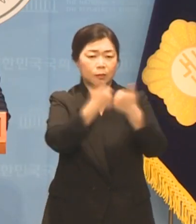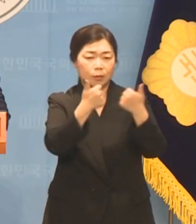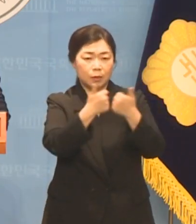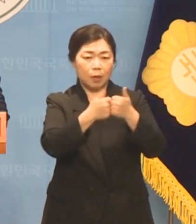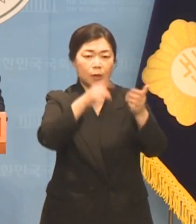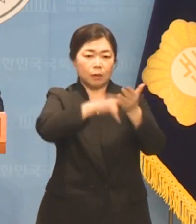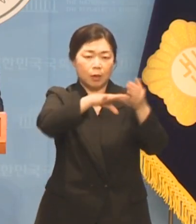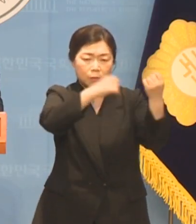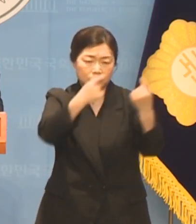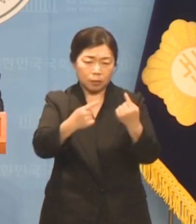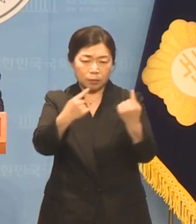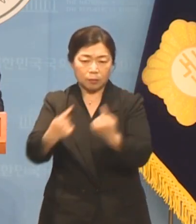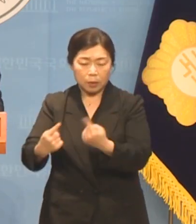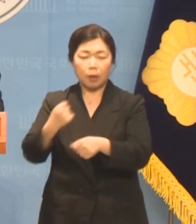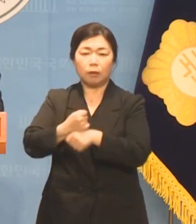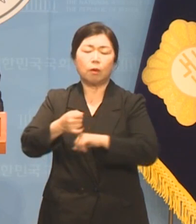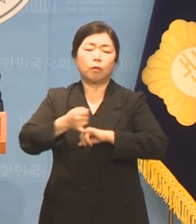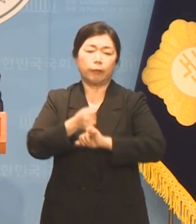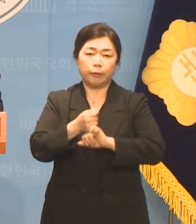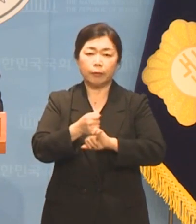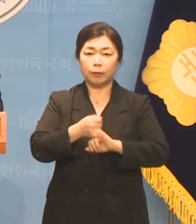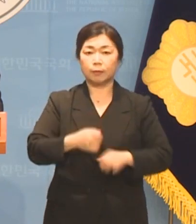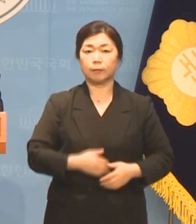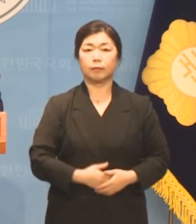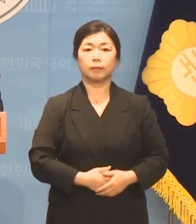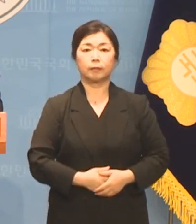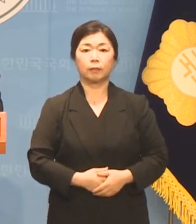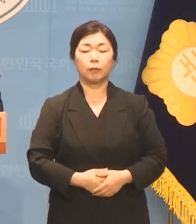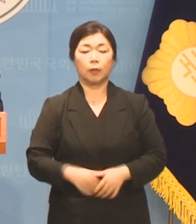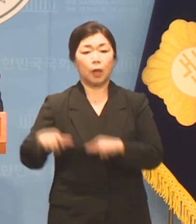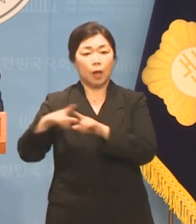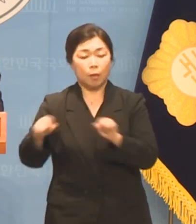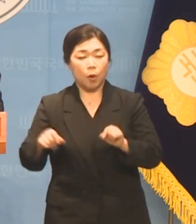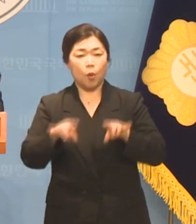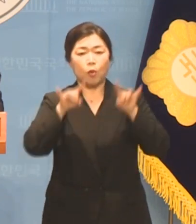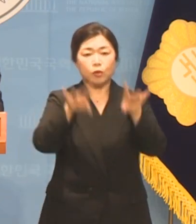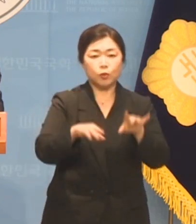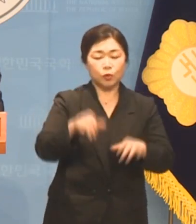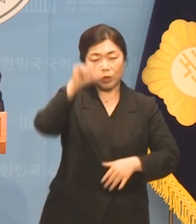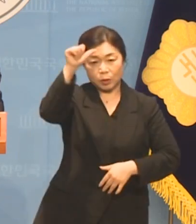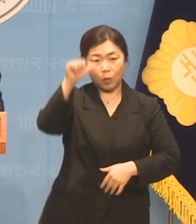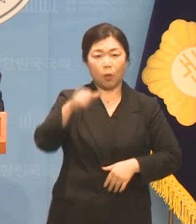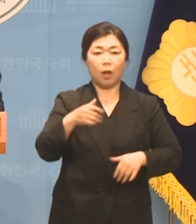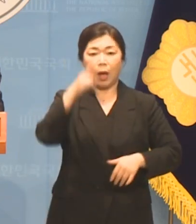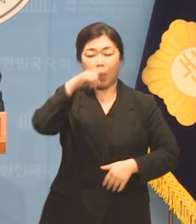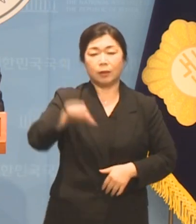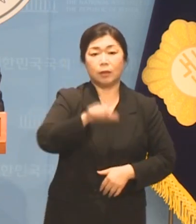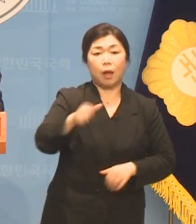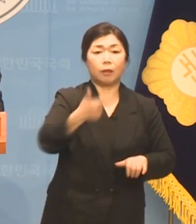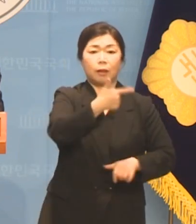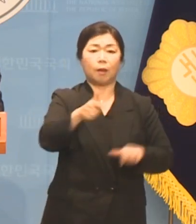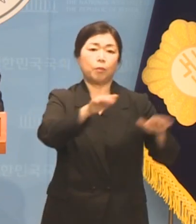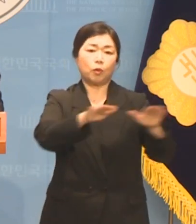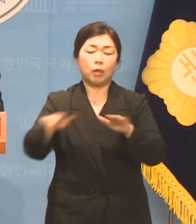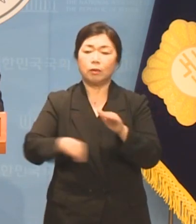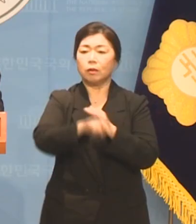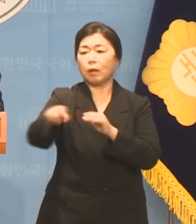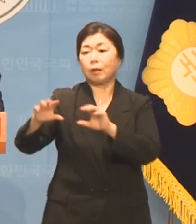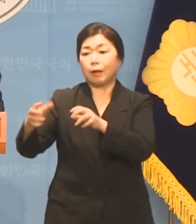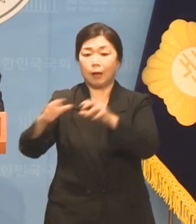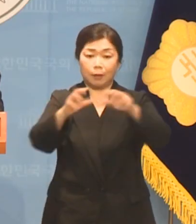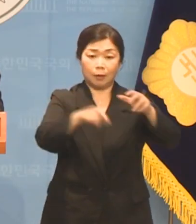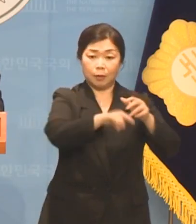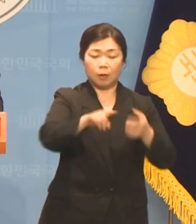관세 인하를 반드시 이루어내겠습니다. 일본, 호주, 인도 등 아시아 태평양 지역의